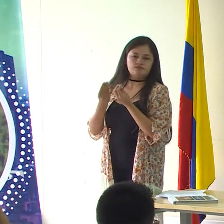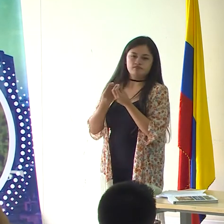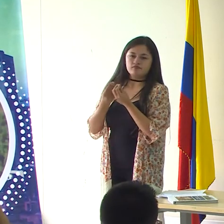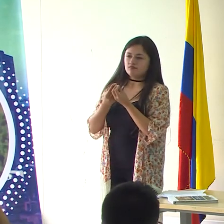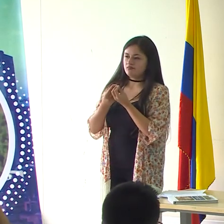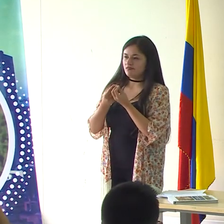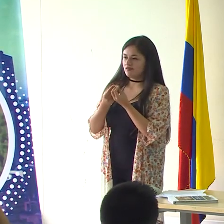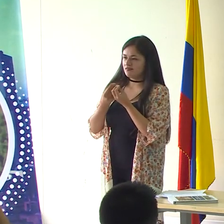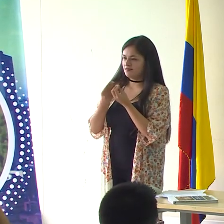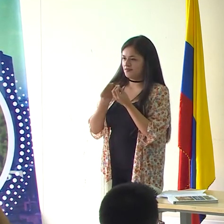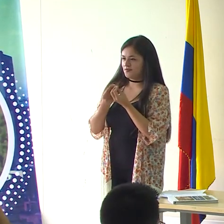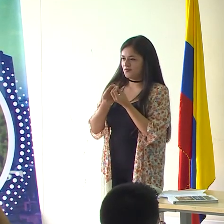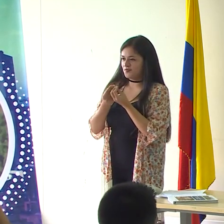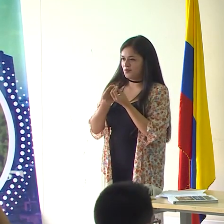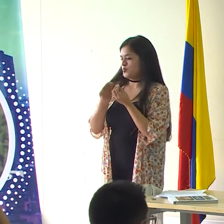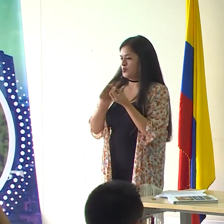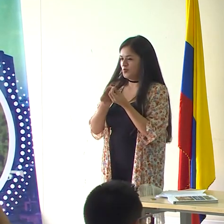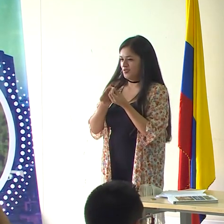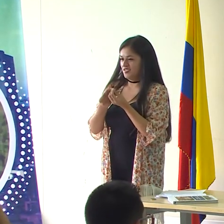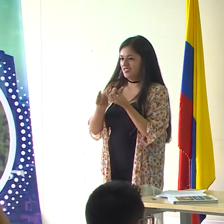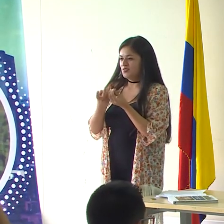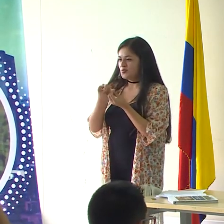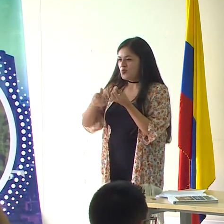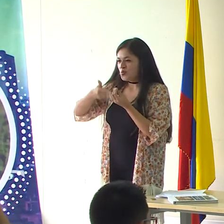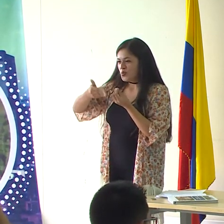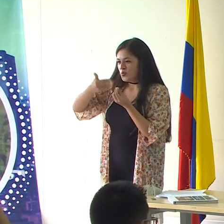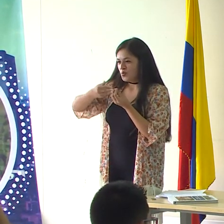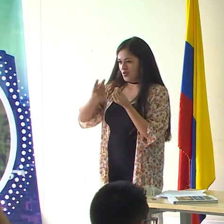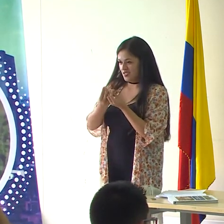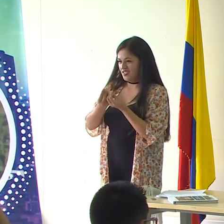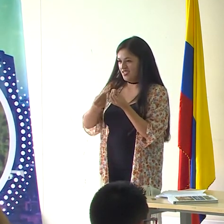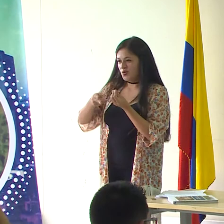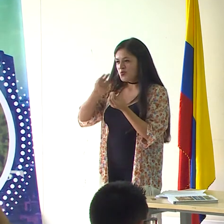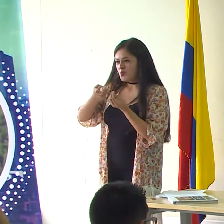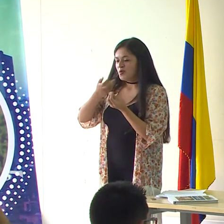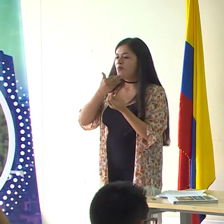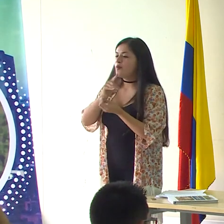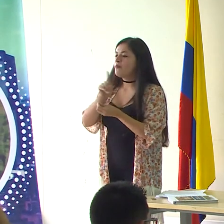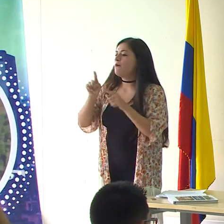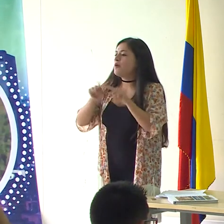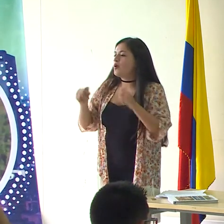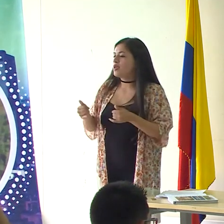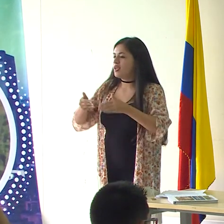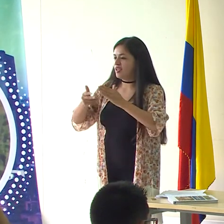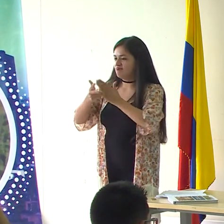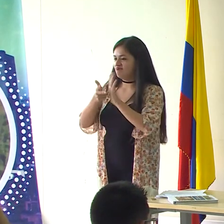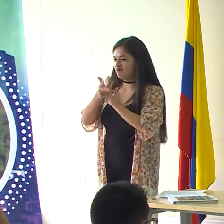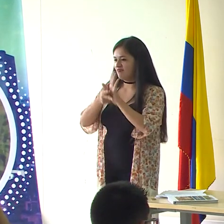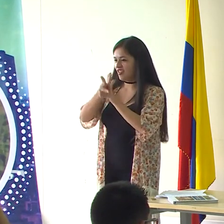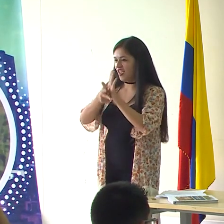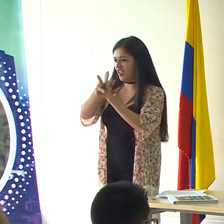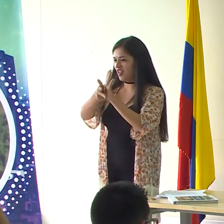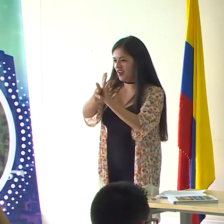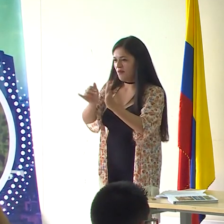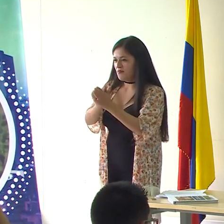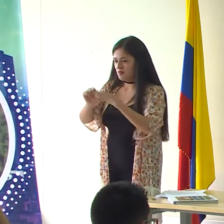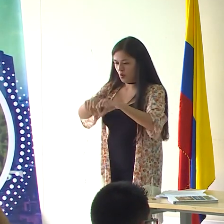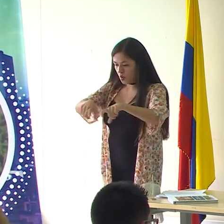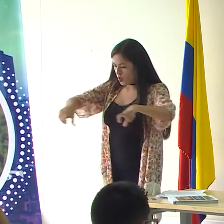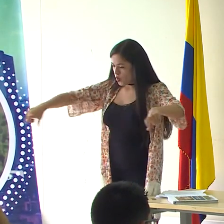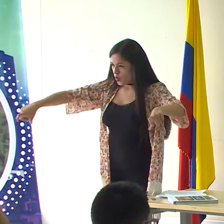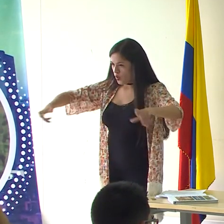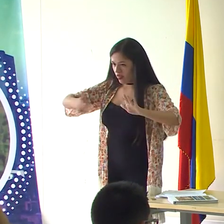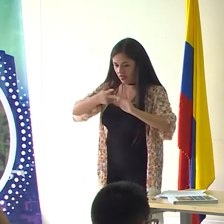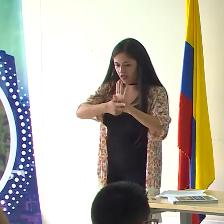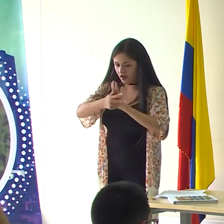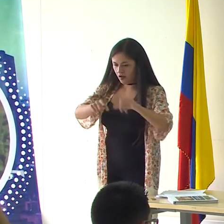quieren tener una ciudad sepultada vayan y miren los rieles del tranvía que sepultaron en los últimos 23 meses haciendo